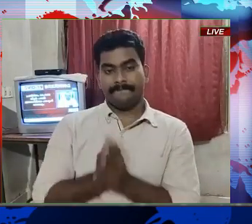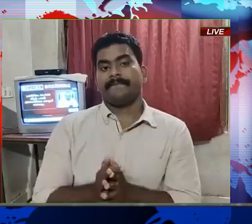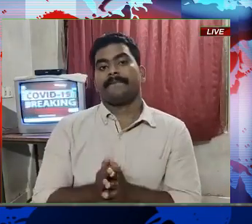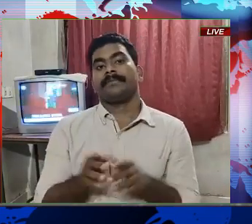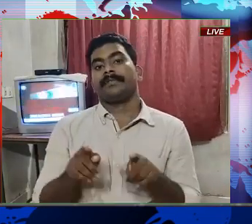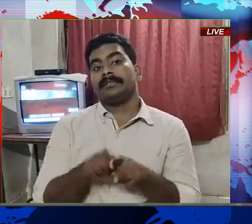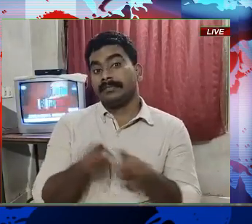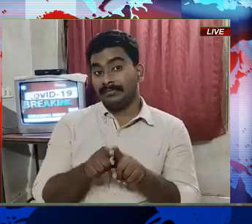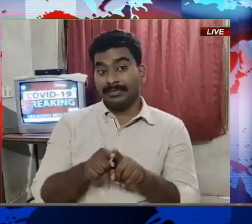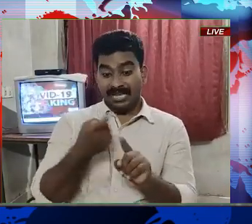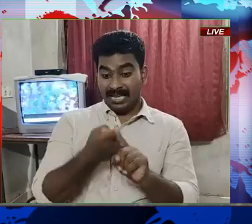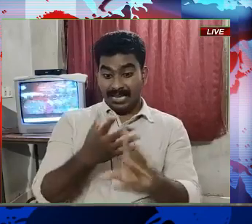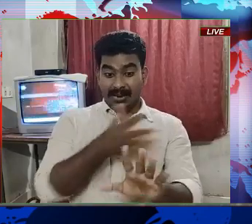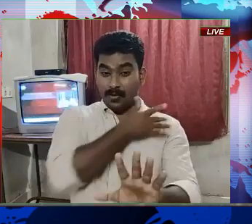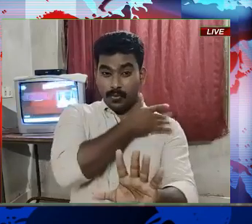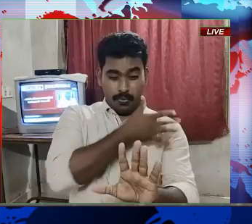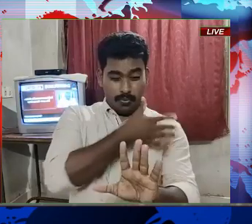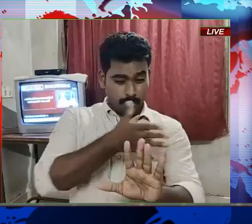ഹാർബറുകളിൽ